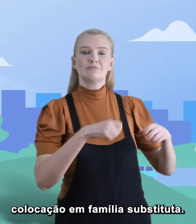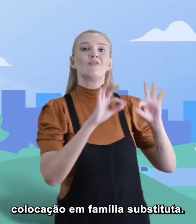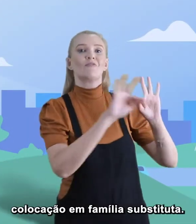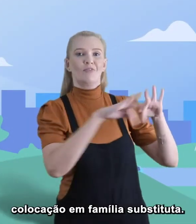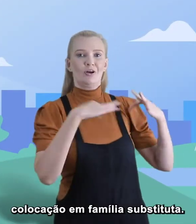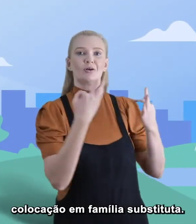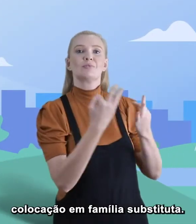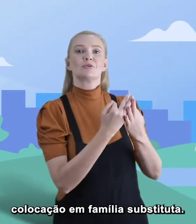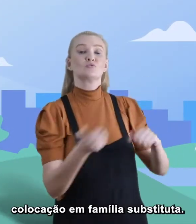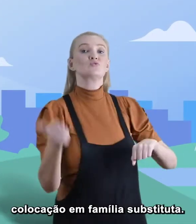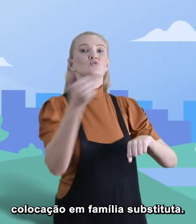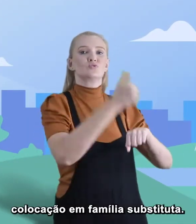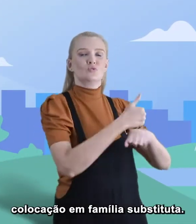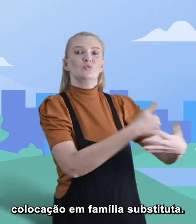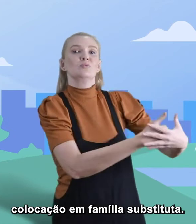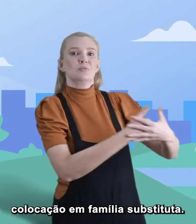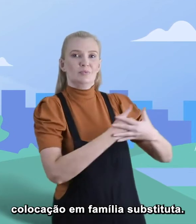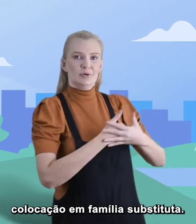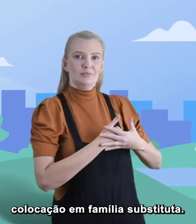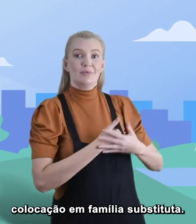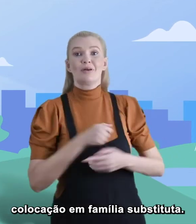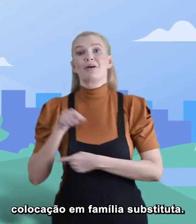Colocação em família substituta.